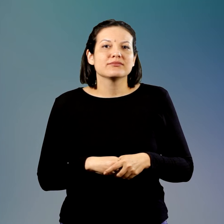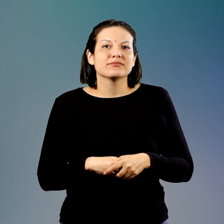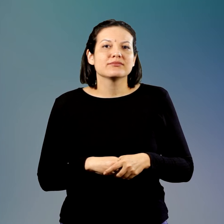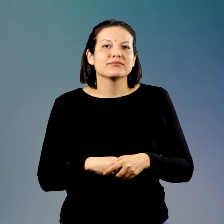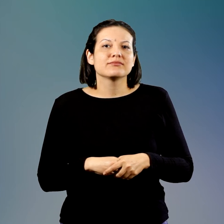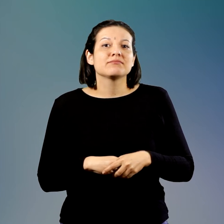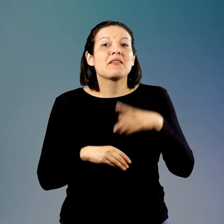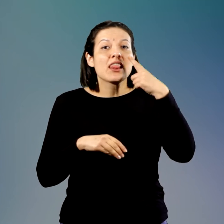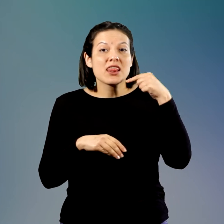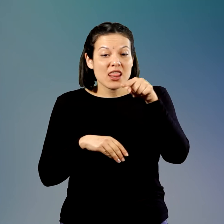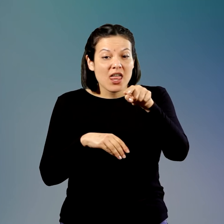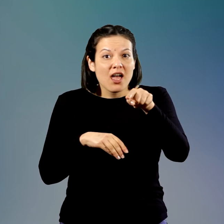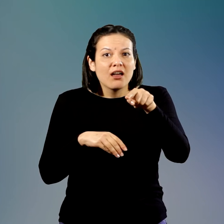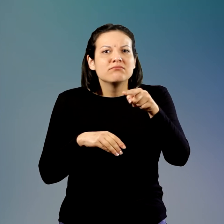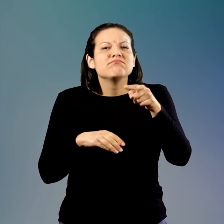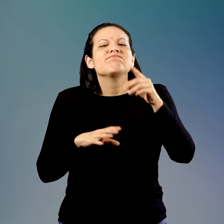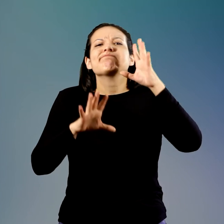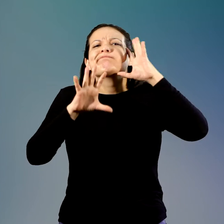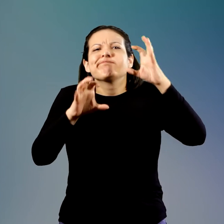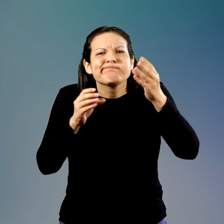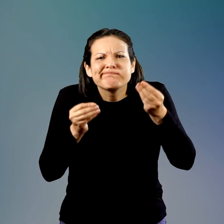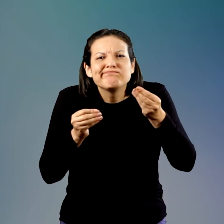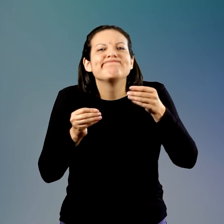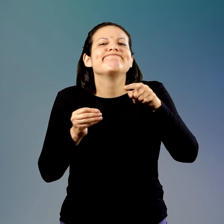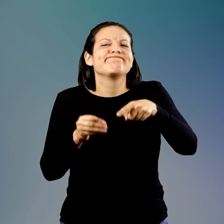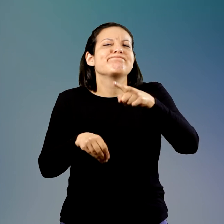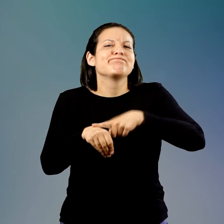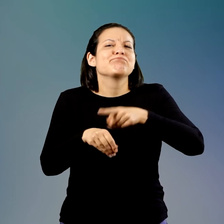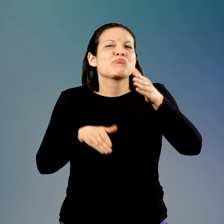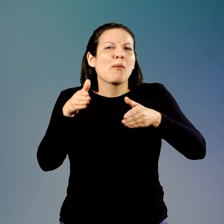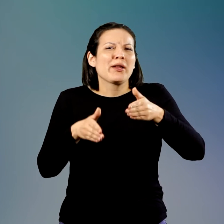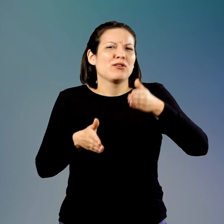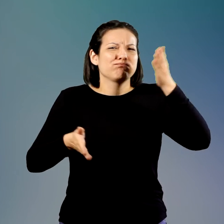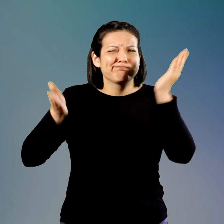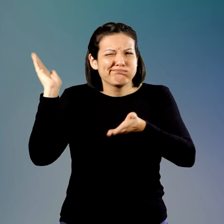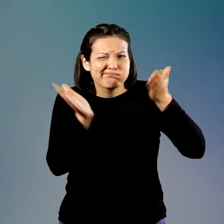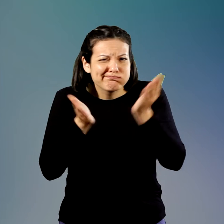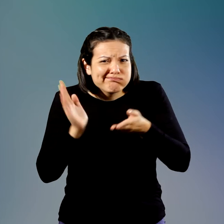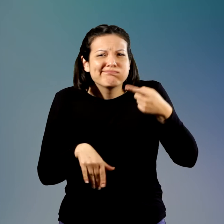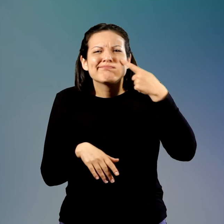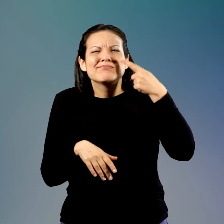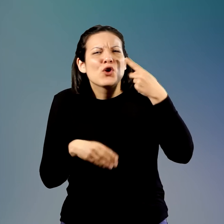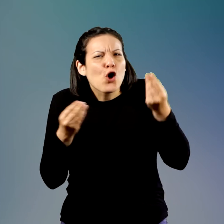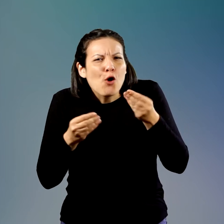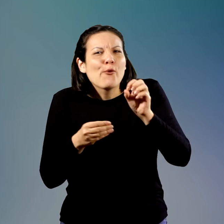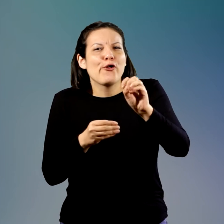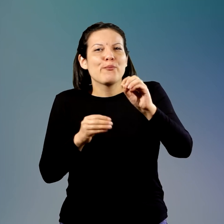este día que recuerda un hecho represivo conocido como la noche de los lápices'